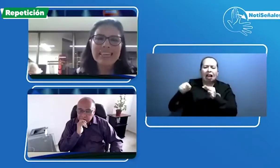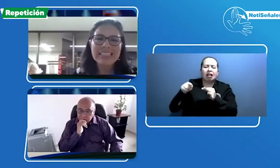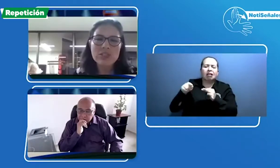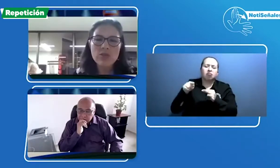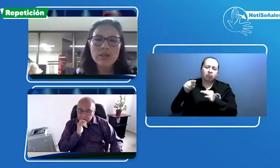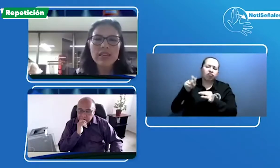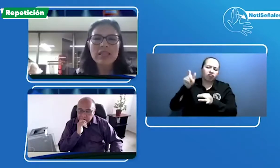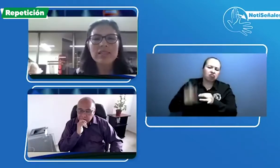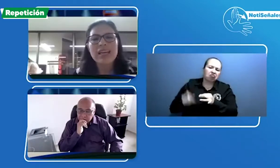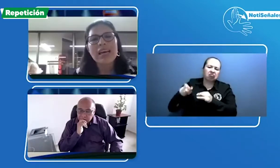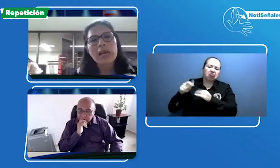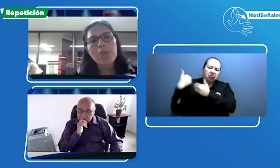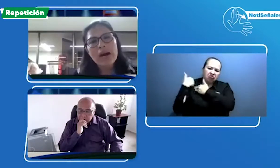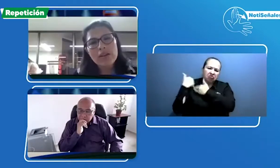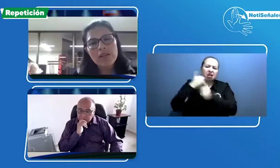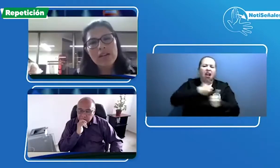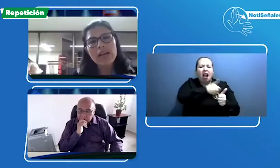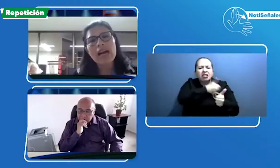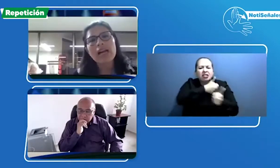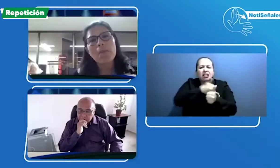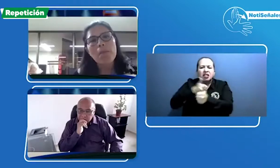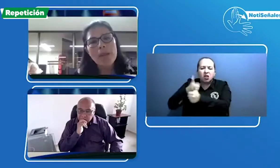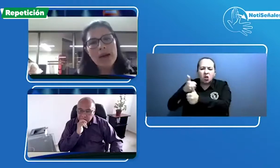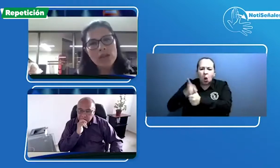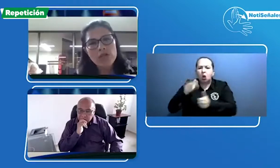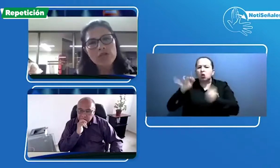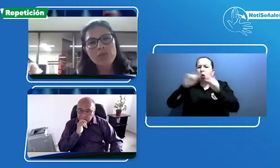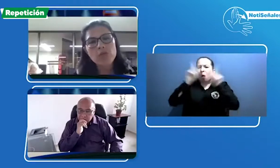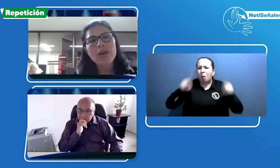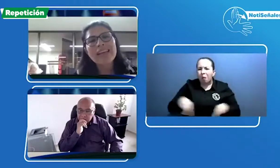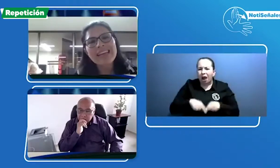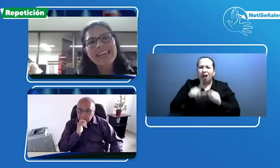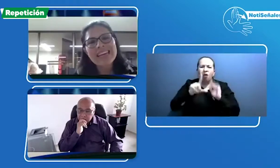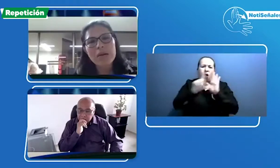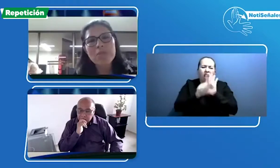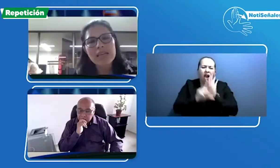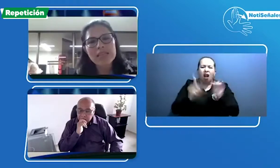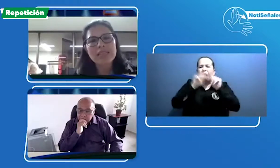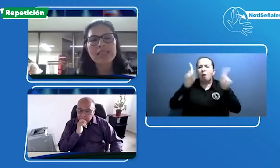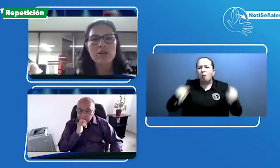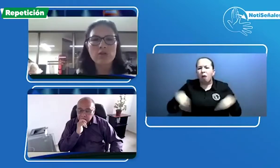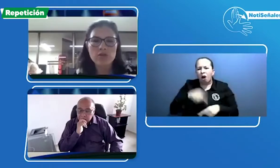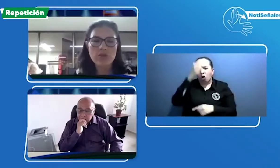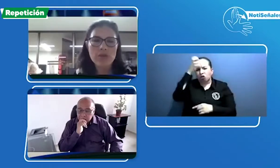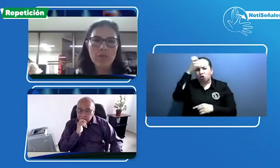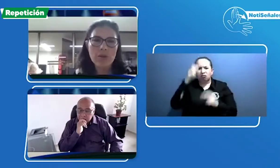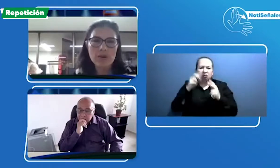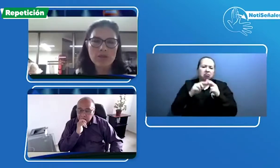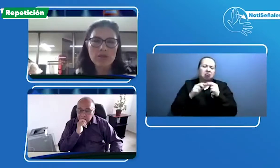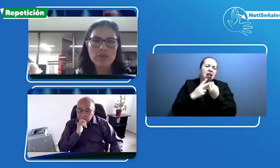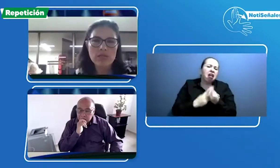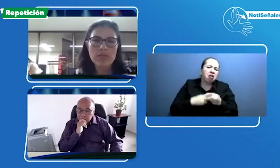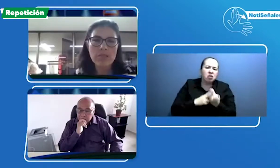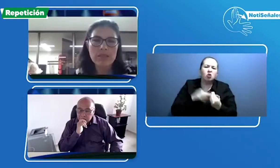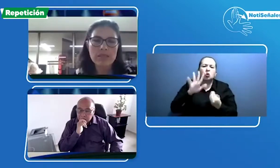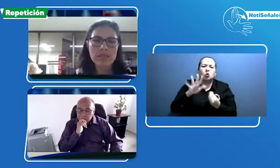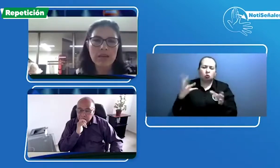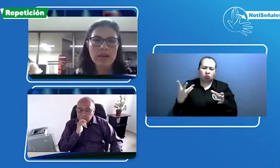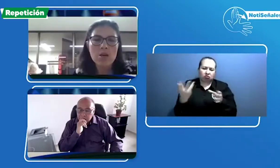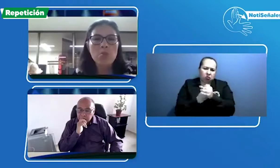asesorías en marco legal, marco conceptual y herramientas de inclusión de la población con